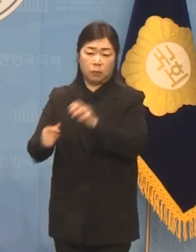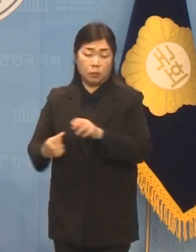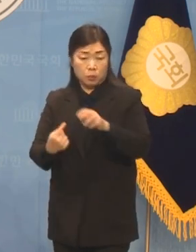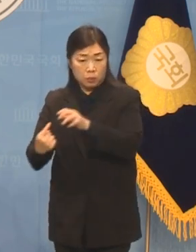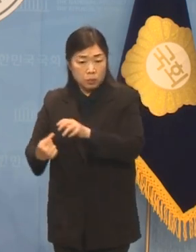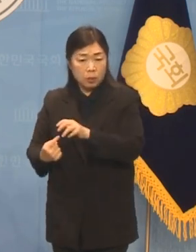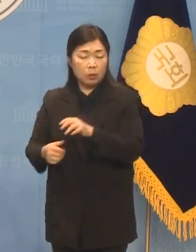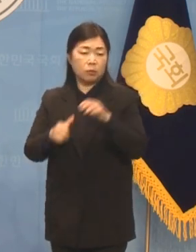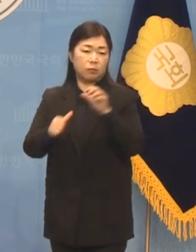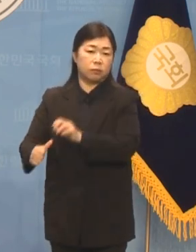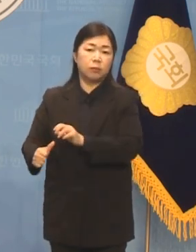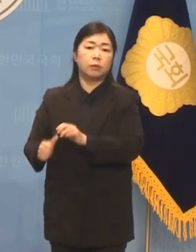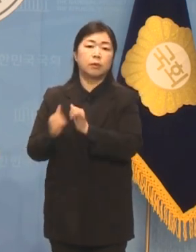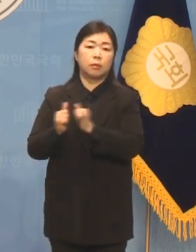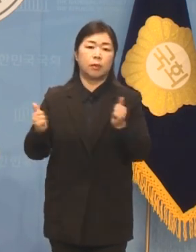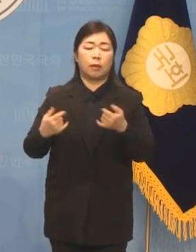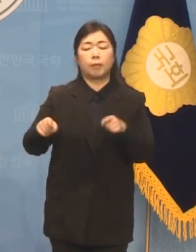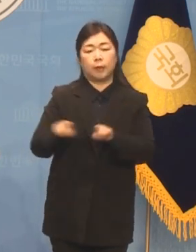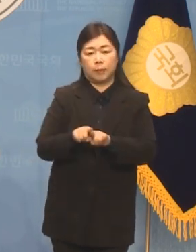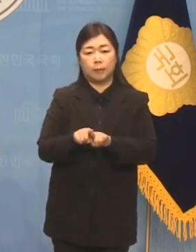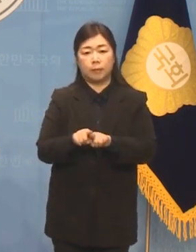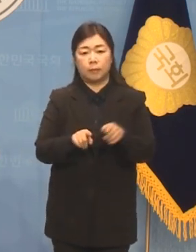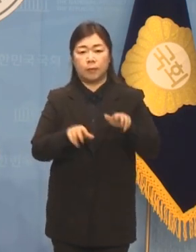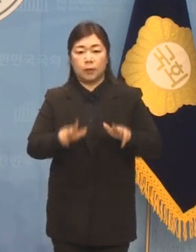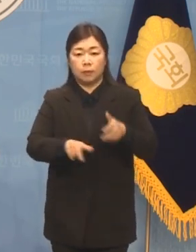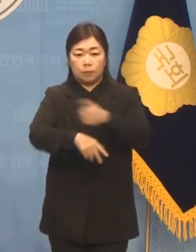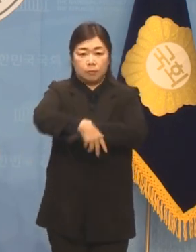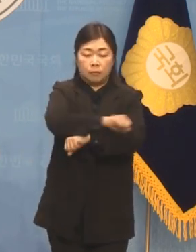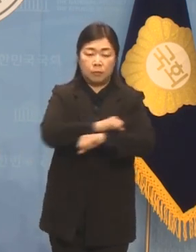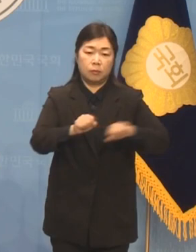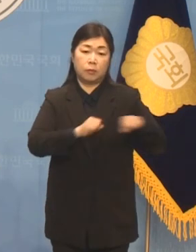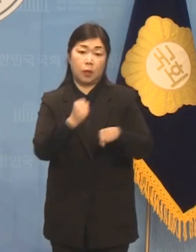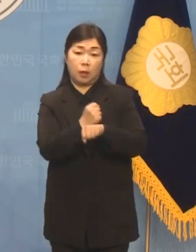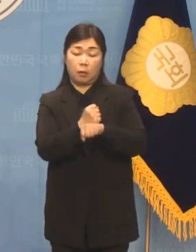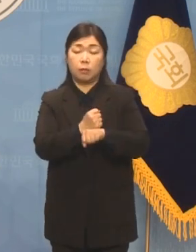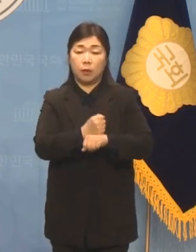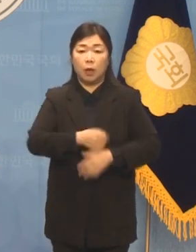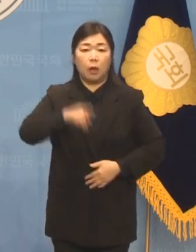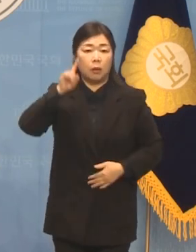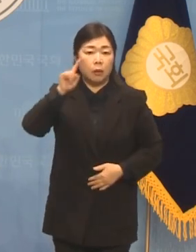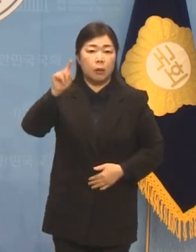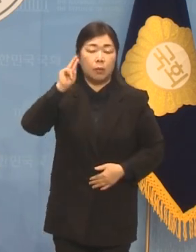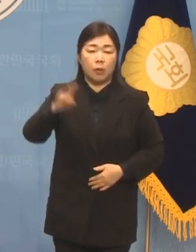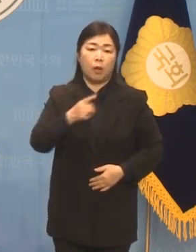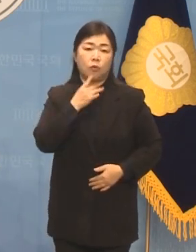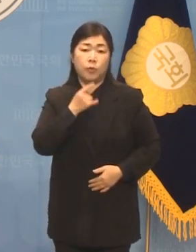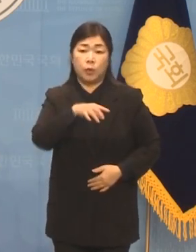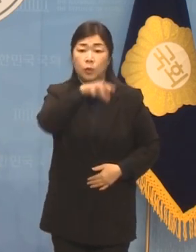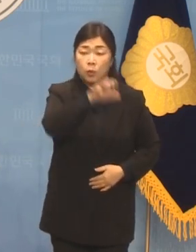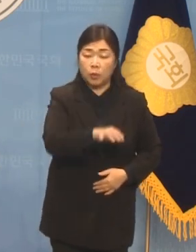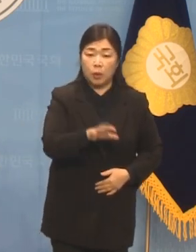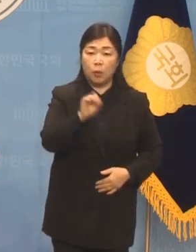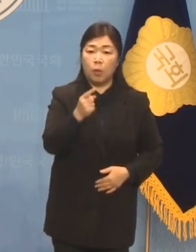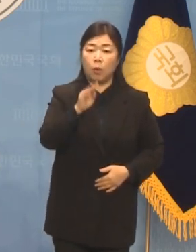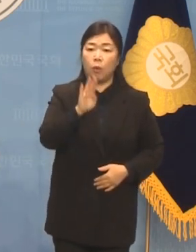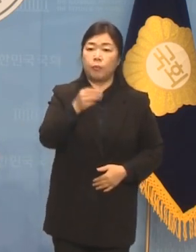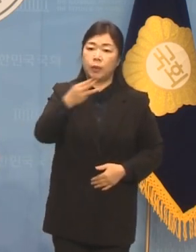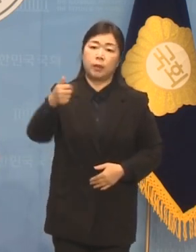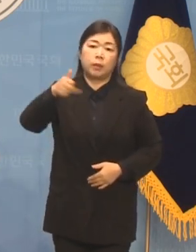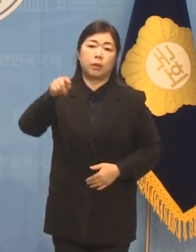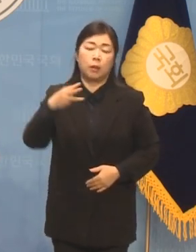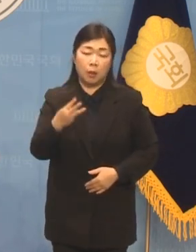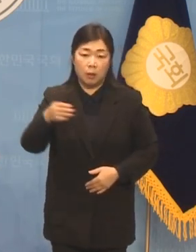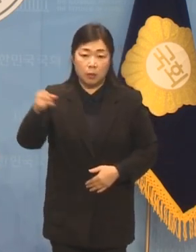그들에게 다가가는 것을 당장 하겠습니다. 저는 내일 모레 구미 옵티컬 공장과 건보